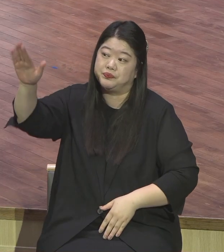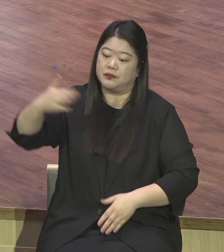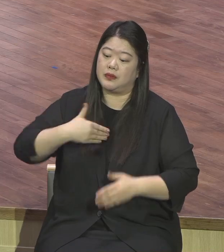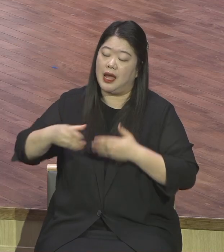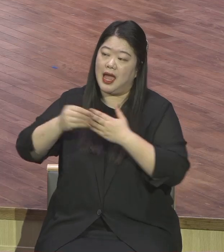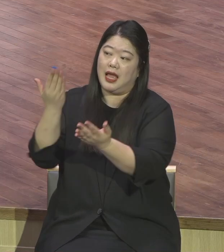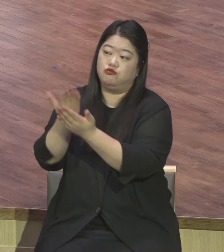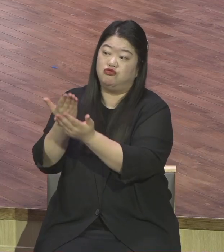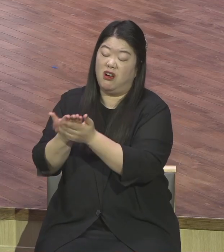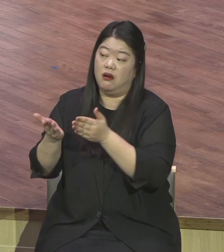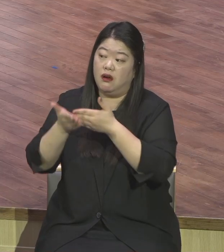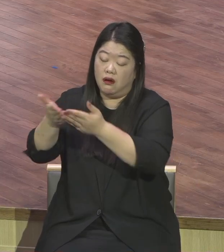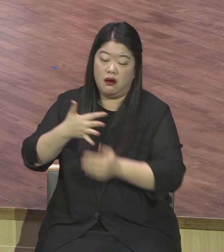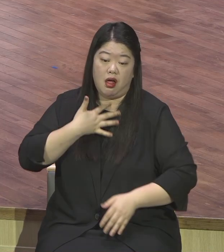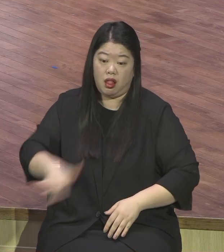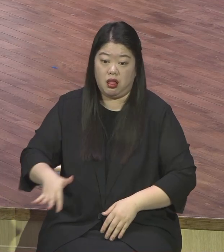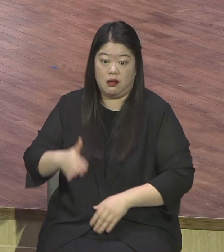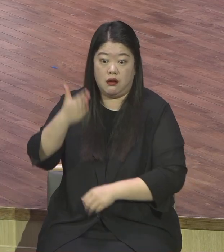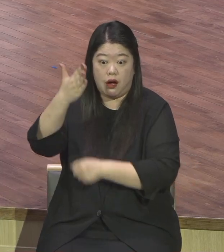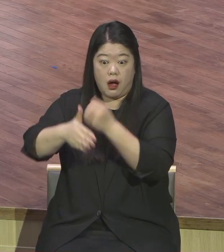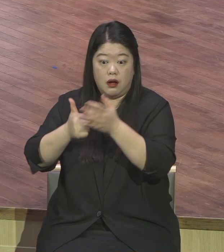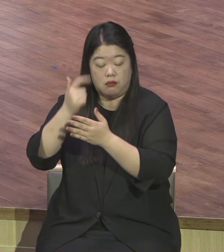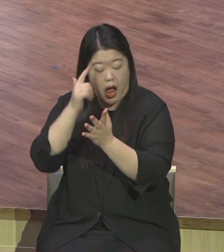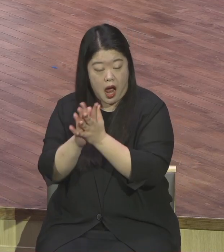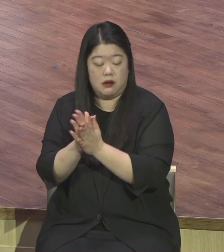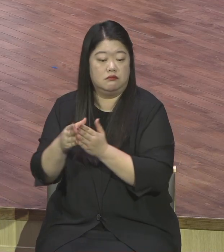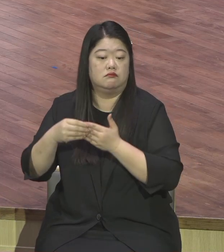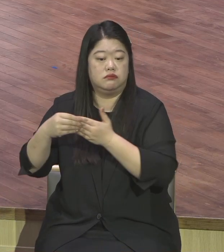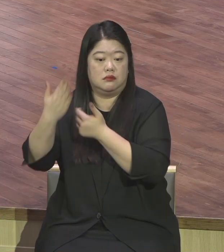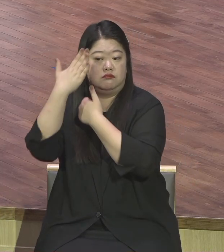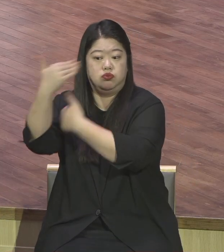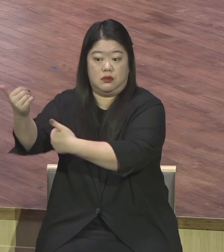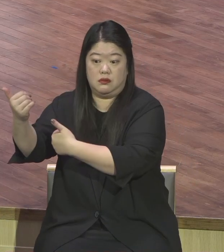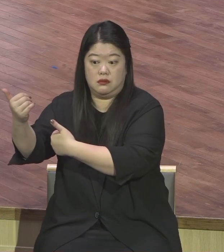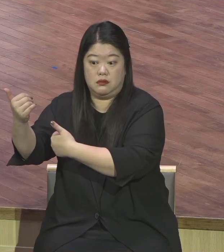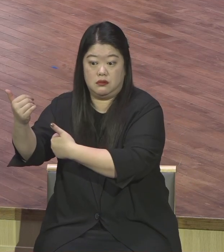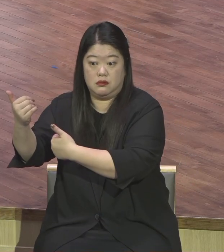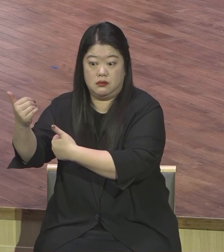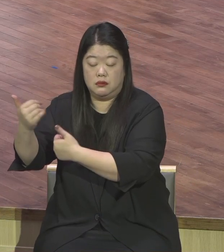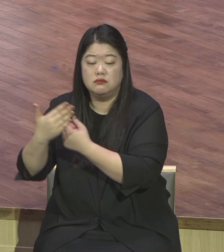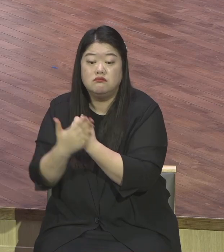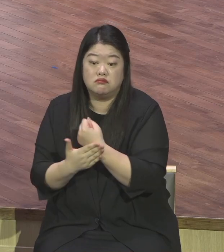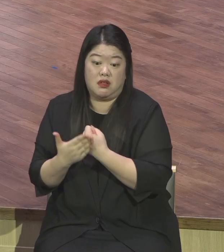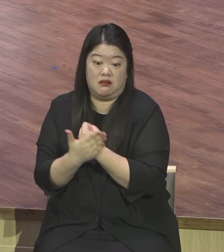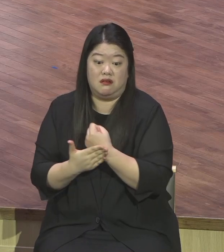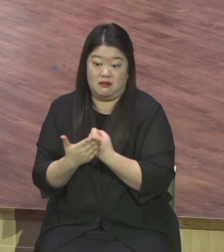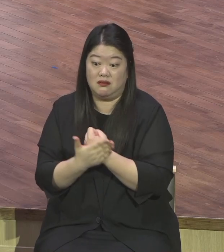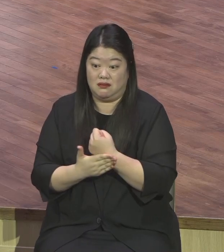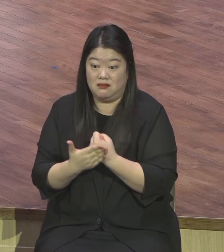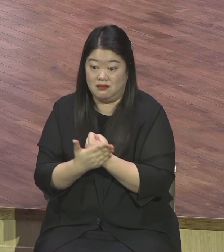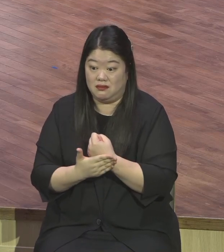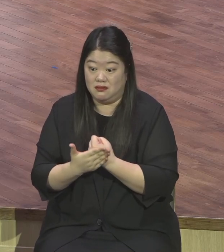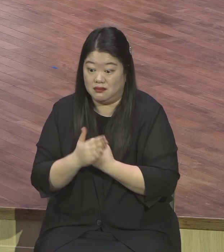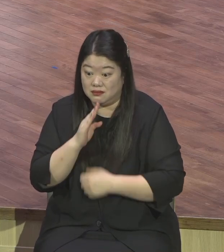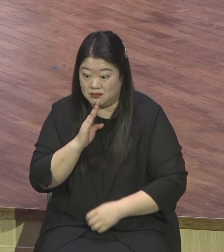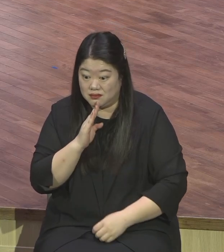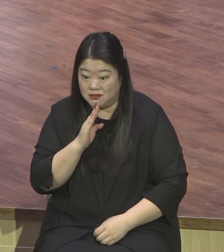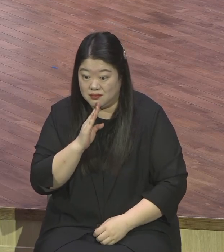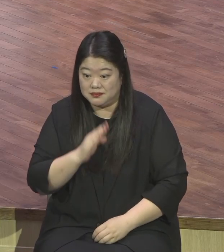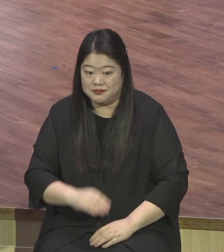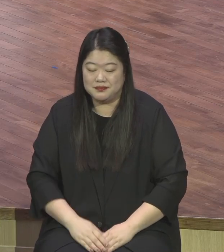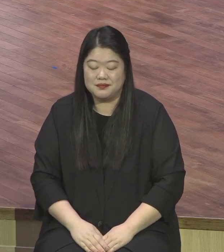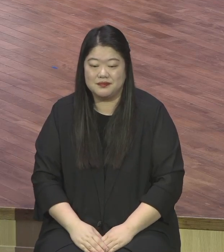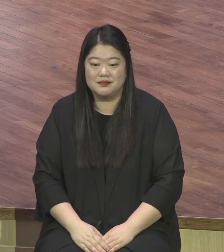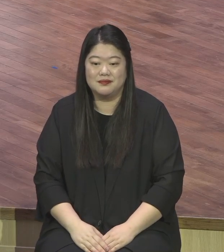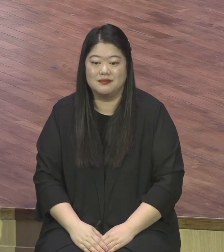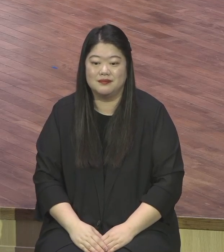것도 없고 나의 나된 것은 하나님의 은혜로라. 은혜. 바울은 이 고백을